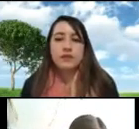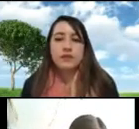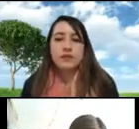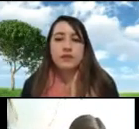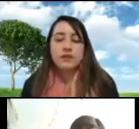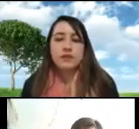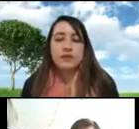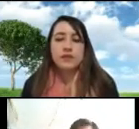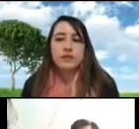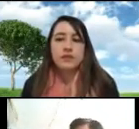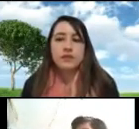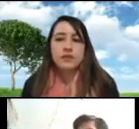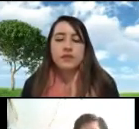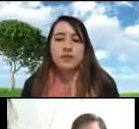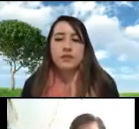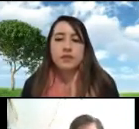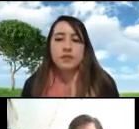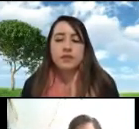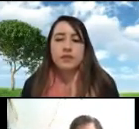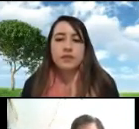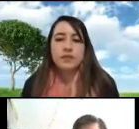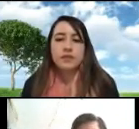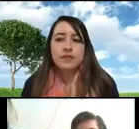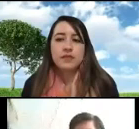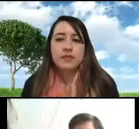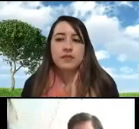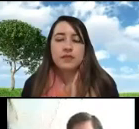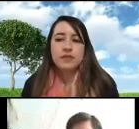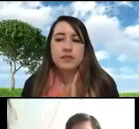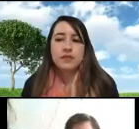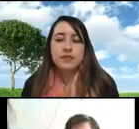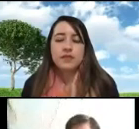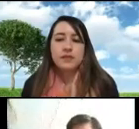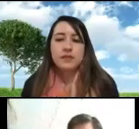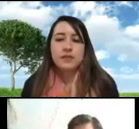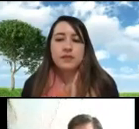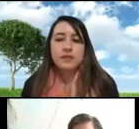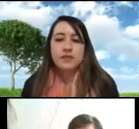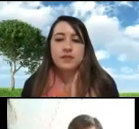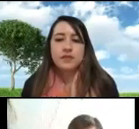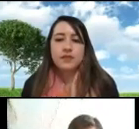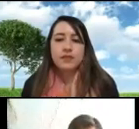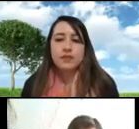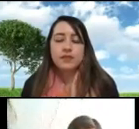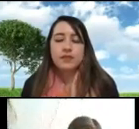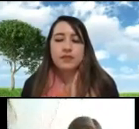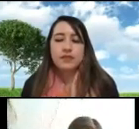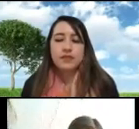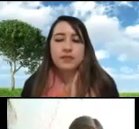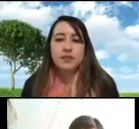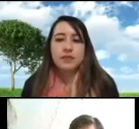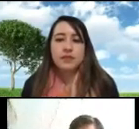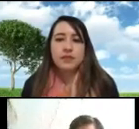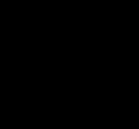dulce que cubren el 0.8% de la superficie terrestre. Son ricos en nutrientes, algas y peces.